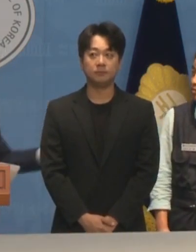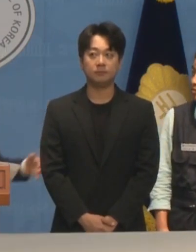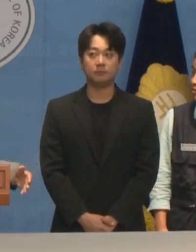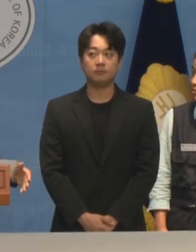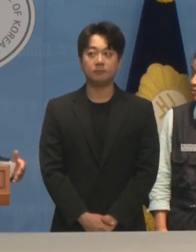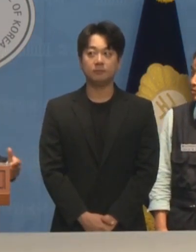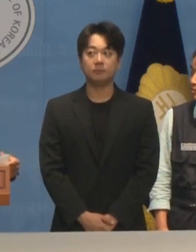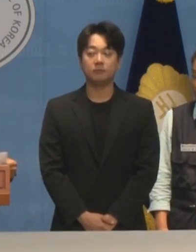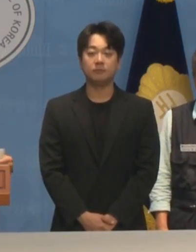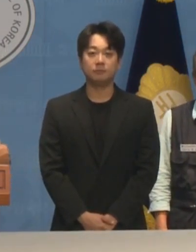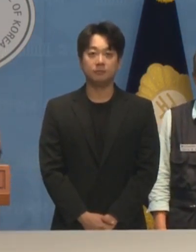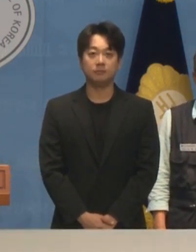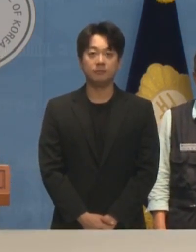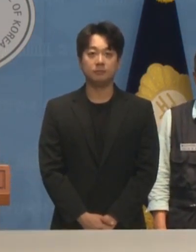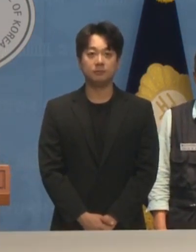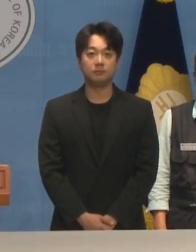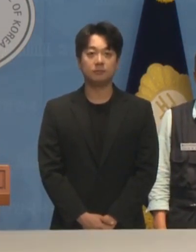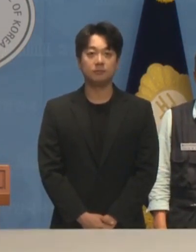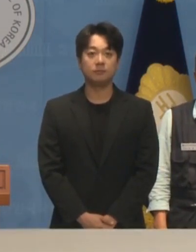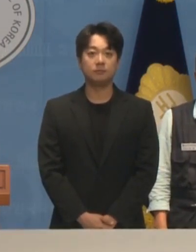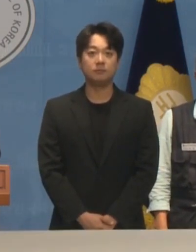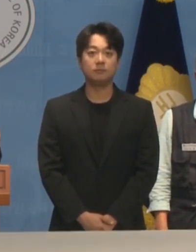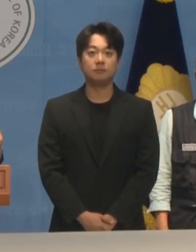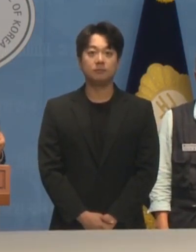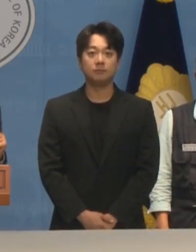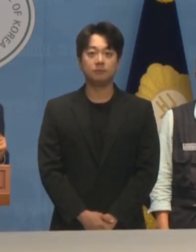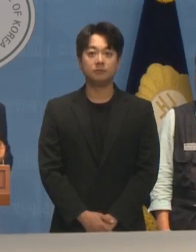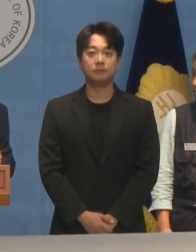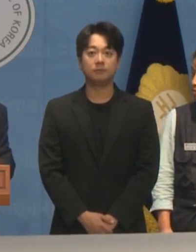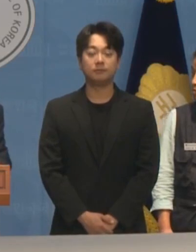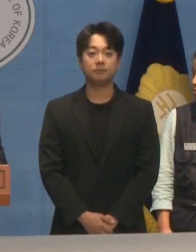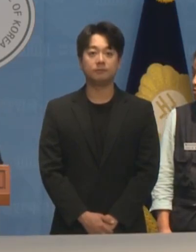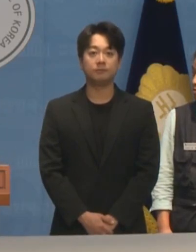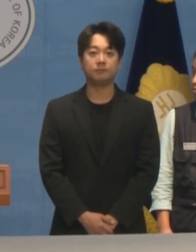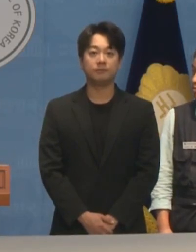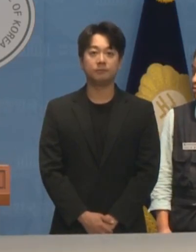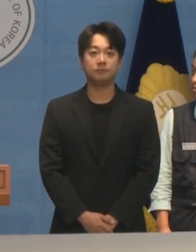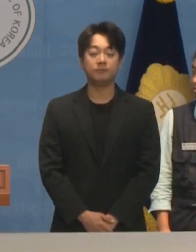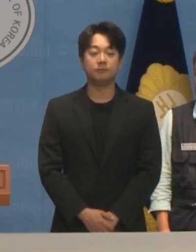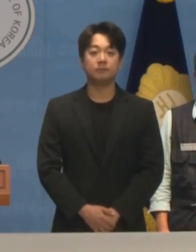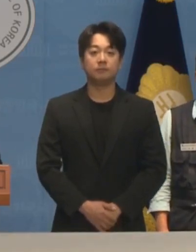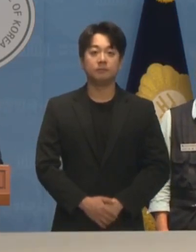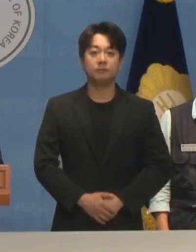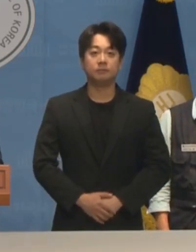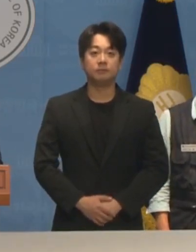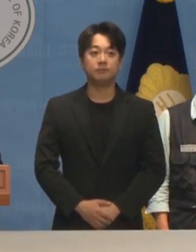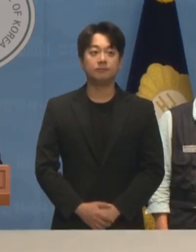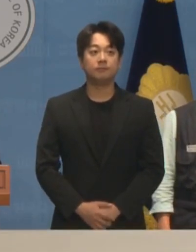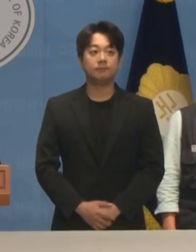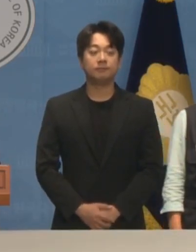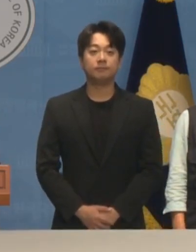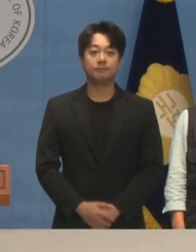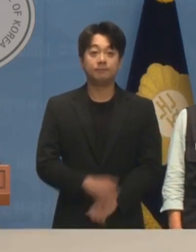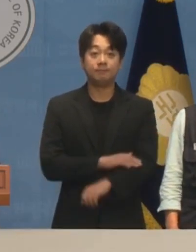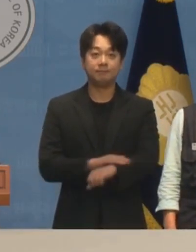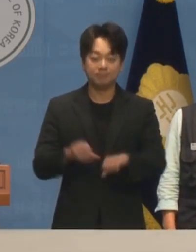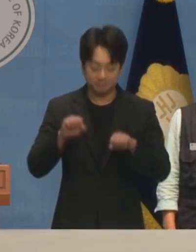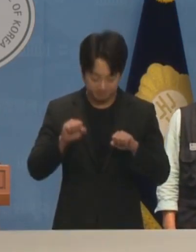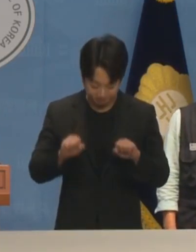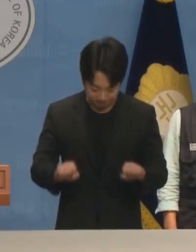붙었어요. 예, 아니 붙고 얼굴을 보이게 하세요. 예. 예. 예,